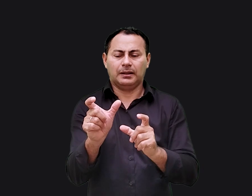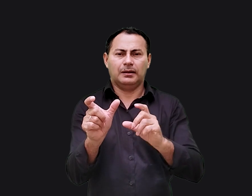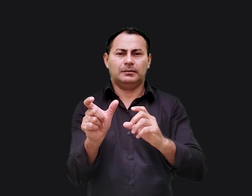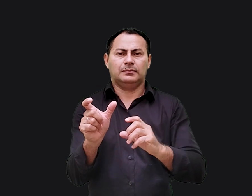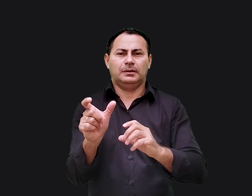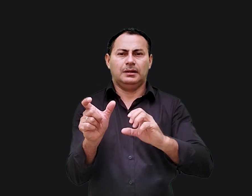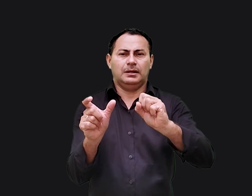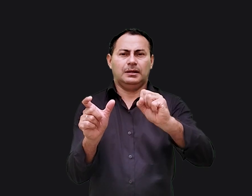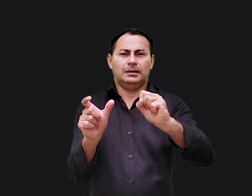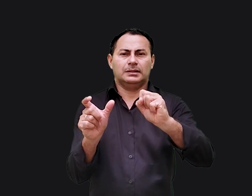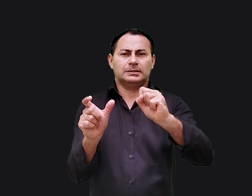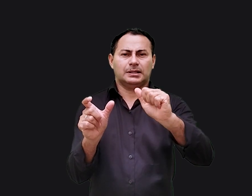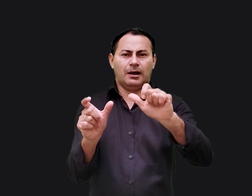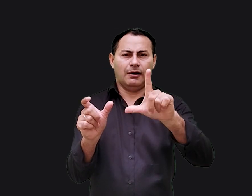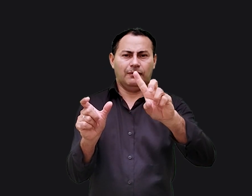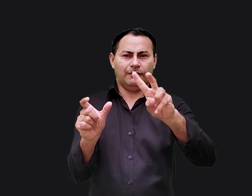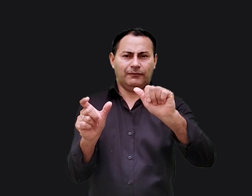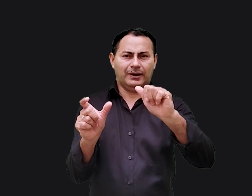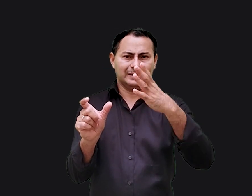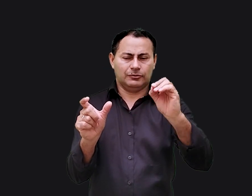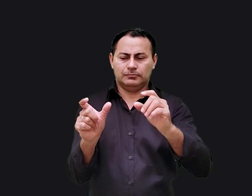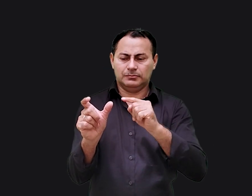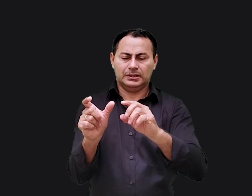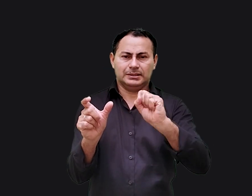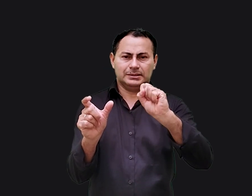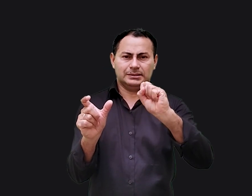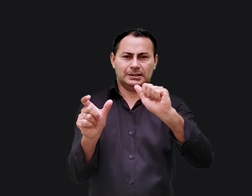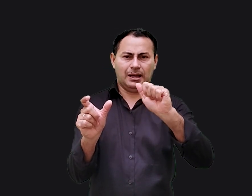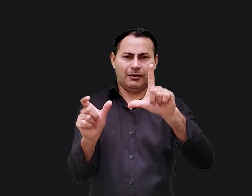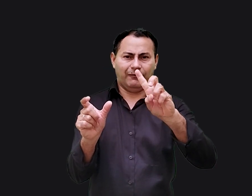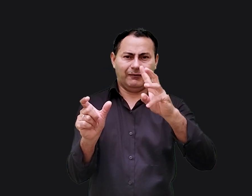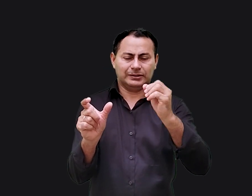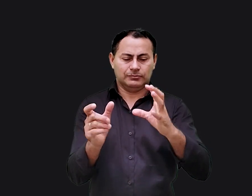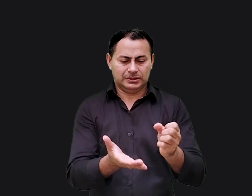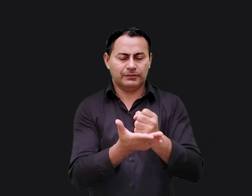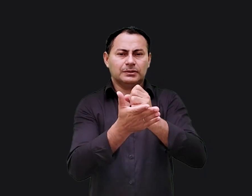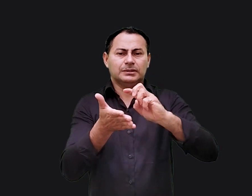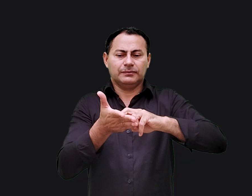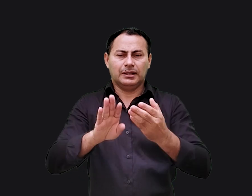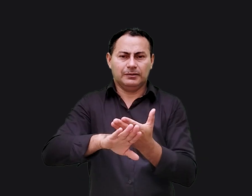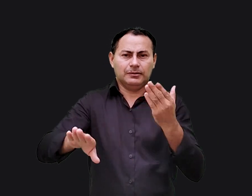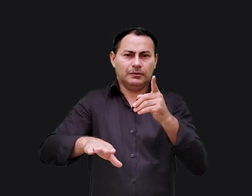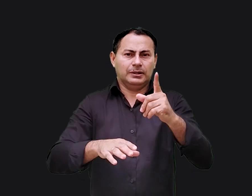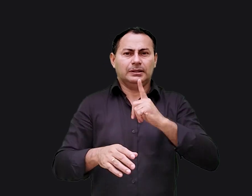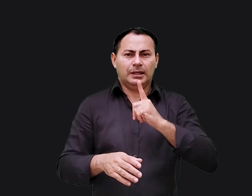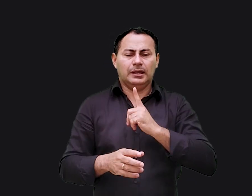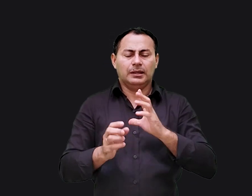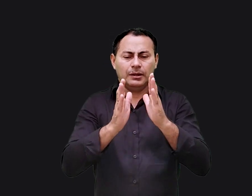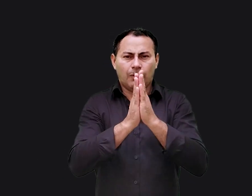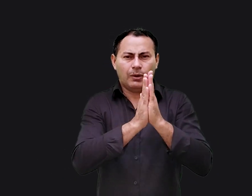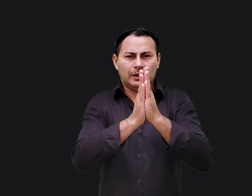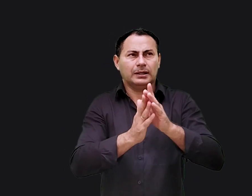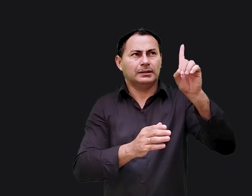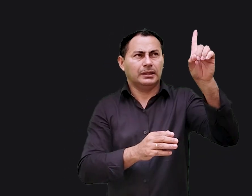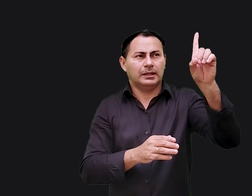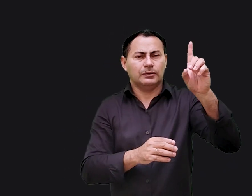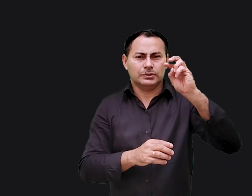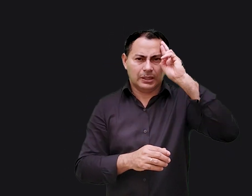da palavra salvação. A palavra salvação significa o mesmo que livramento. Quando você tem que orar: Deus,